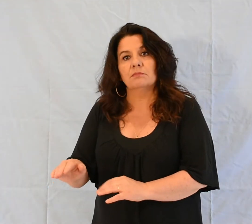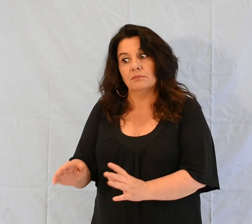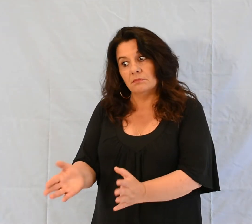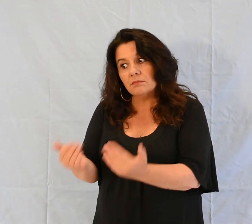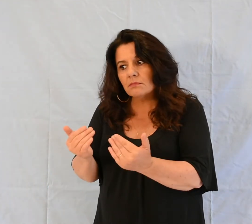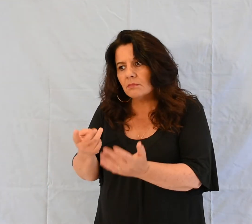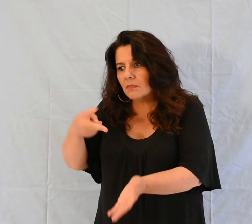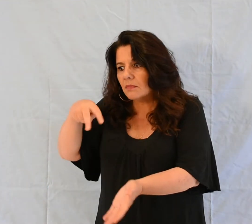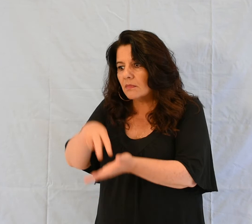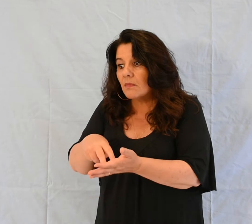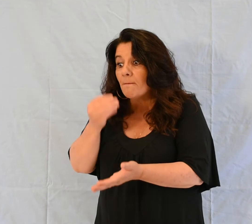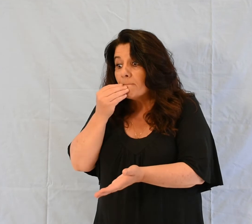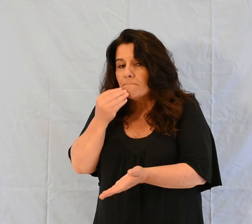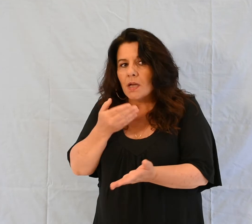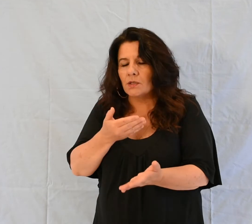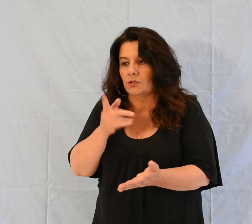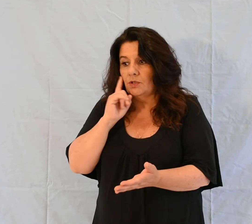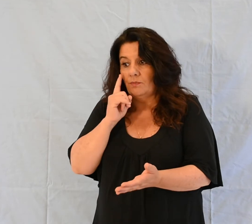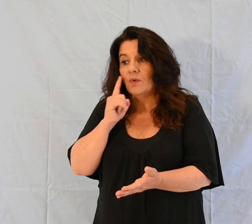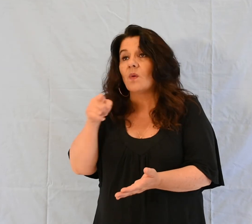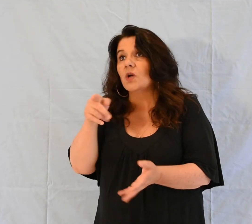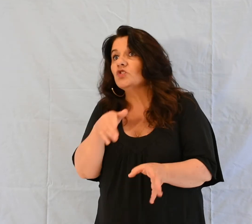car il est long le chemin qui te reste. »